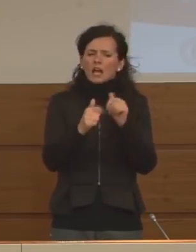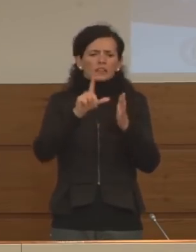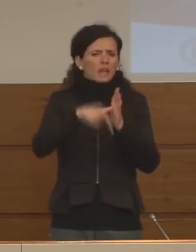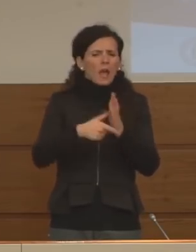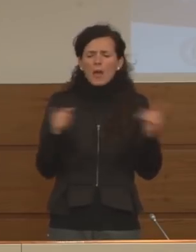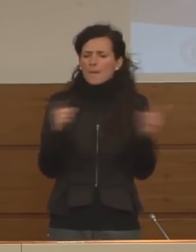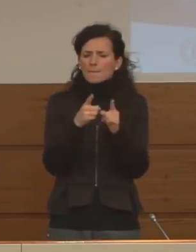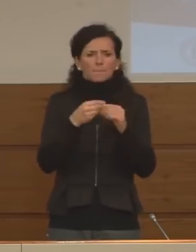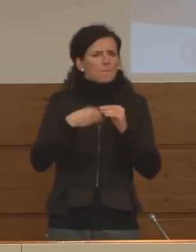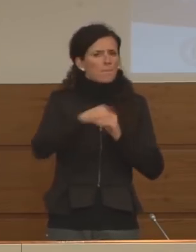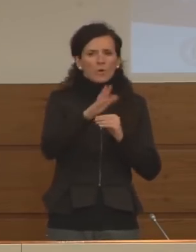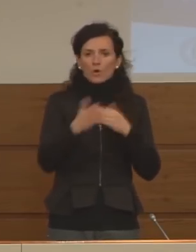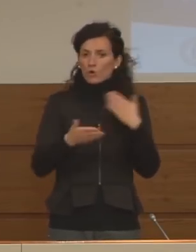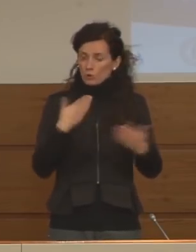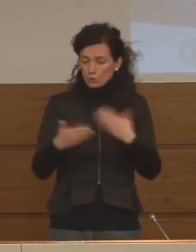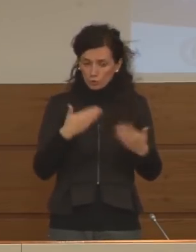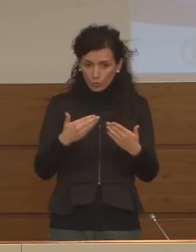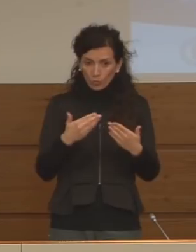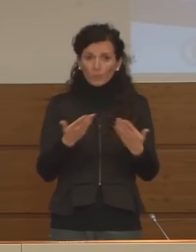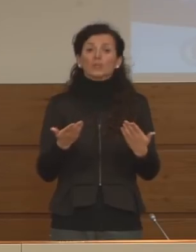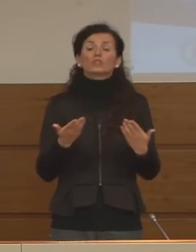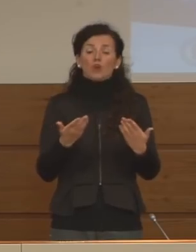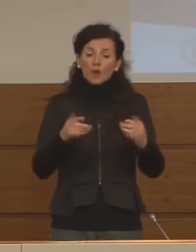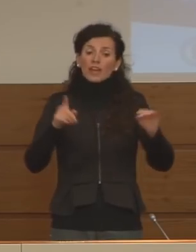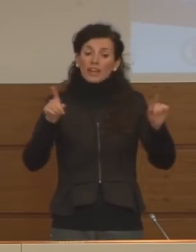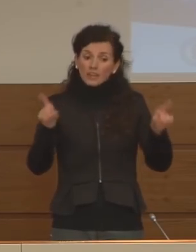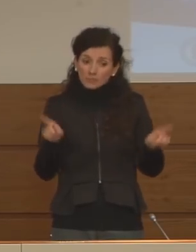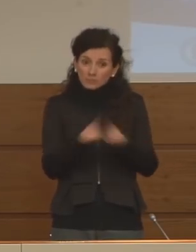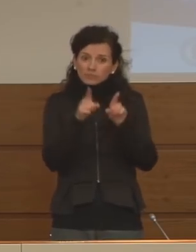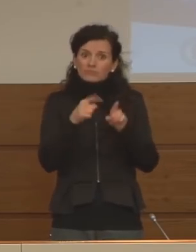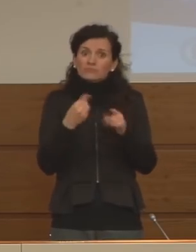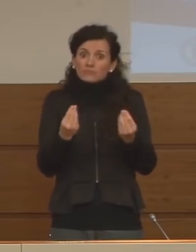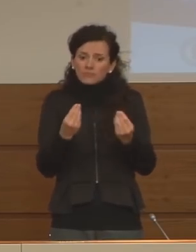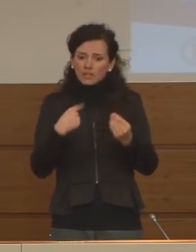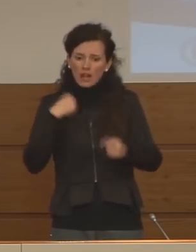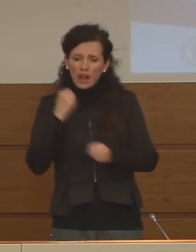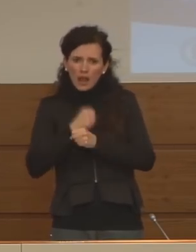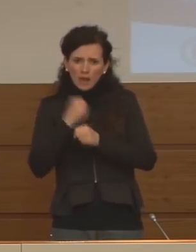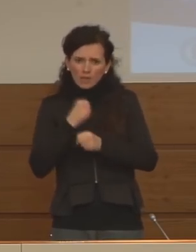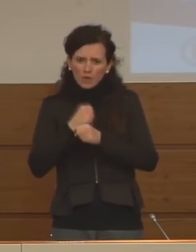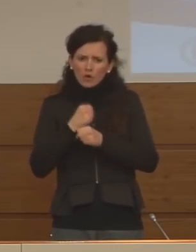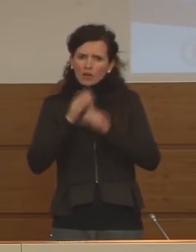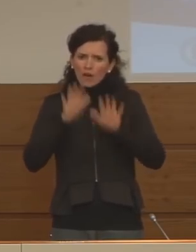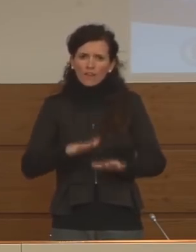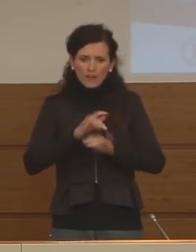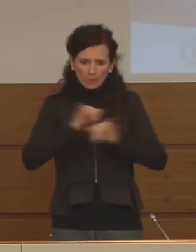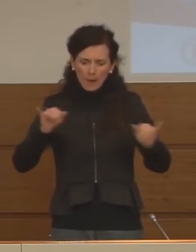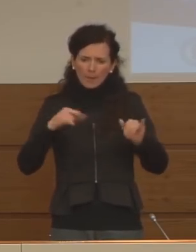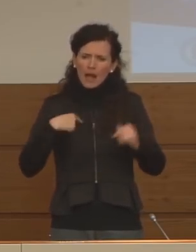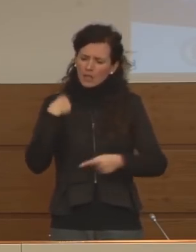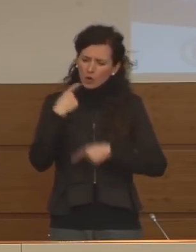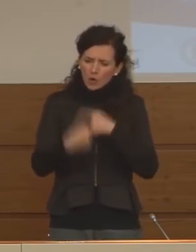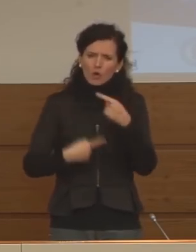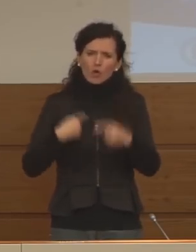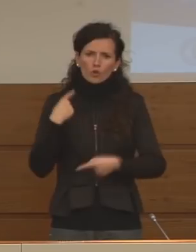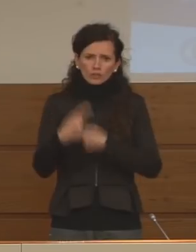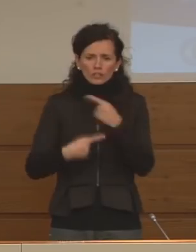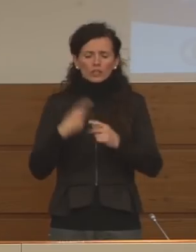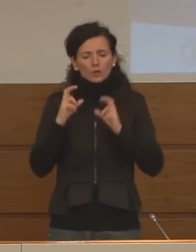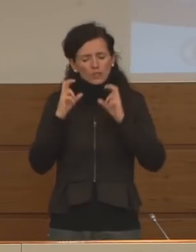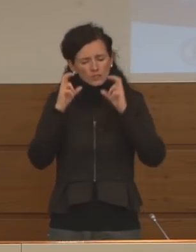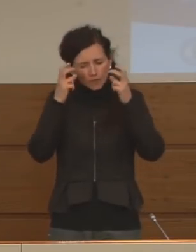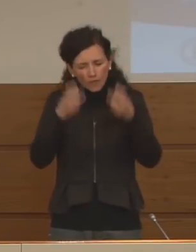ma nel frattempo lavorare senza sosta chiamando ad uno sforzo eccezionale